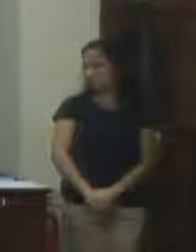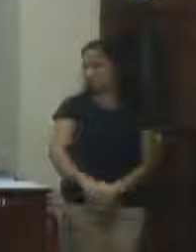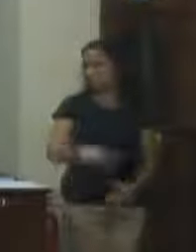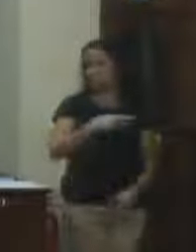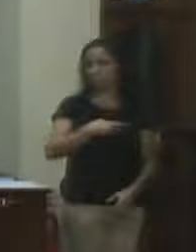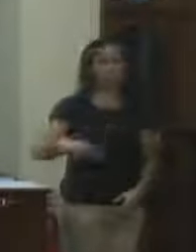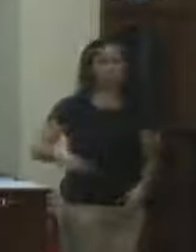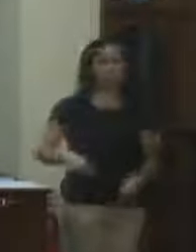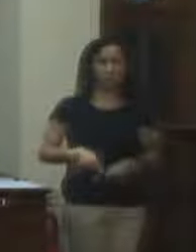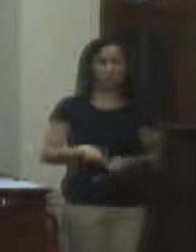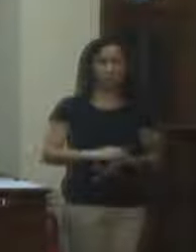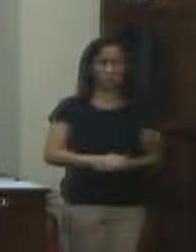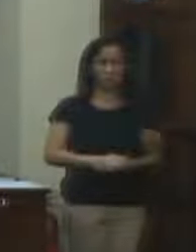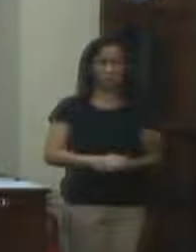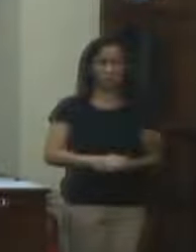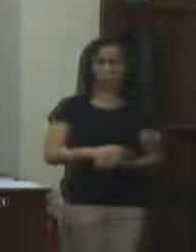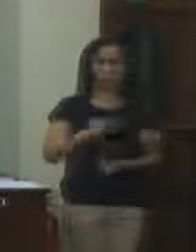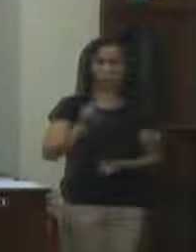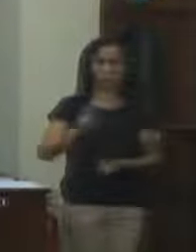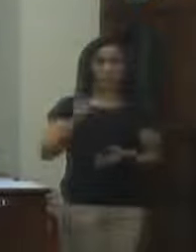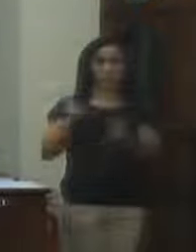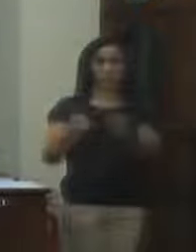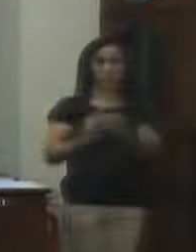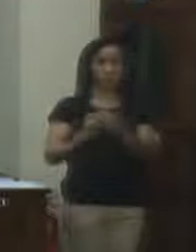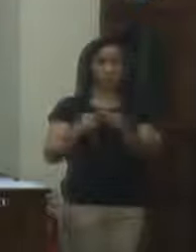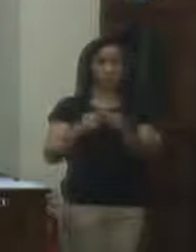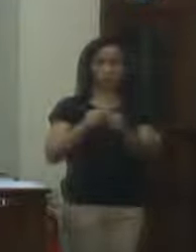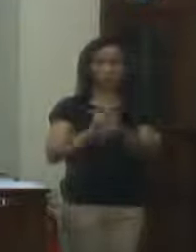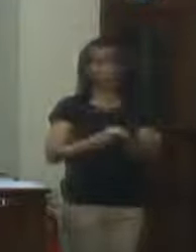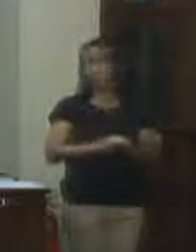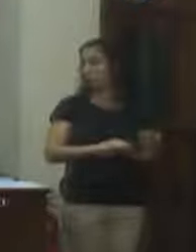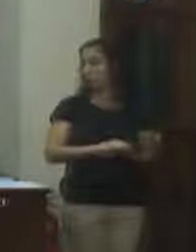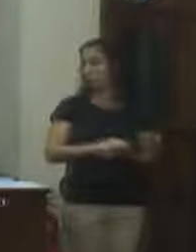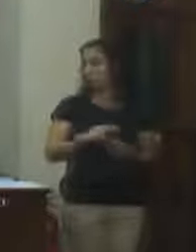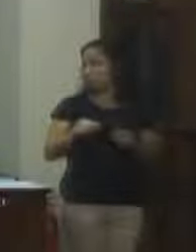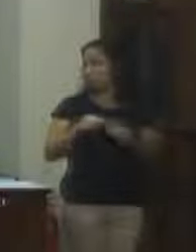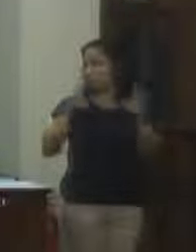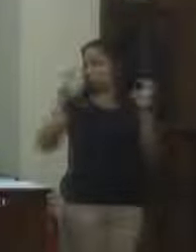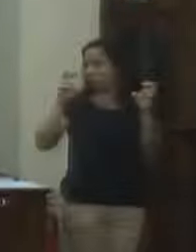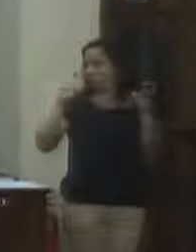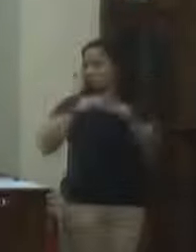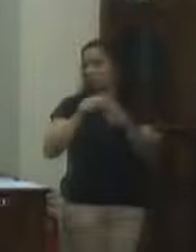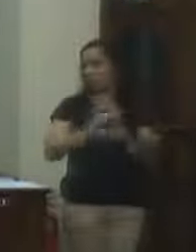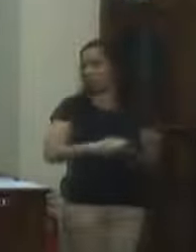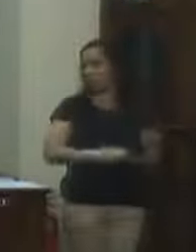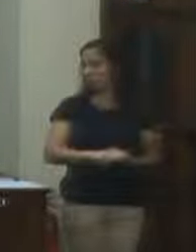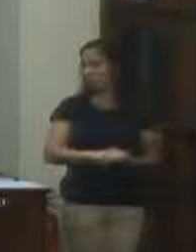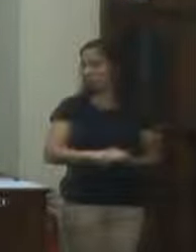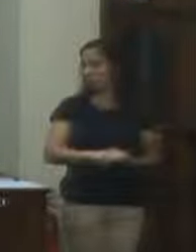Presidente, não vou fazer uso da tribuna, mas é pertinente ao assunto.